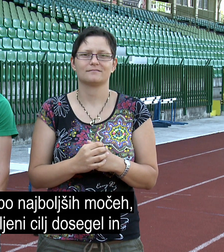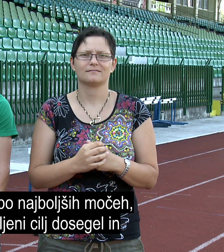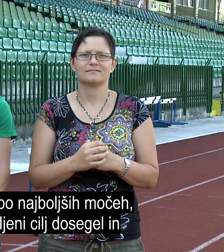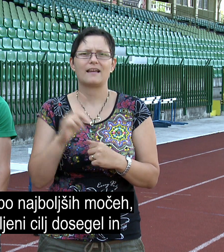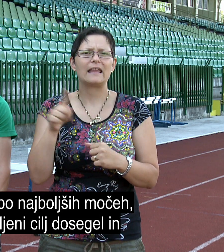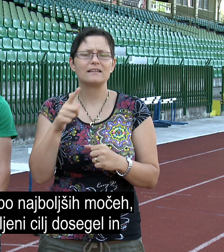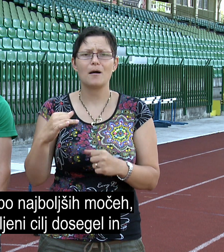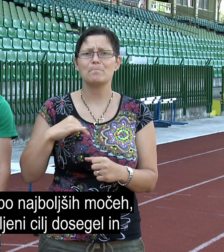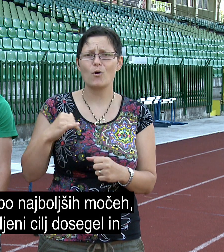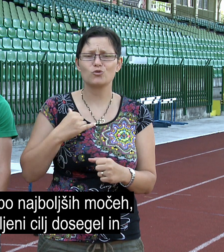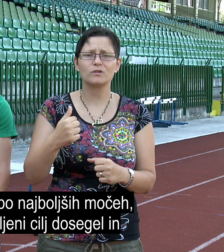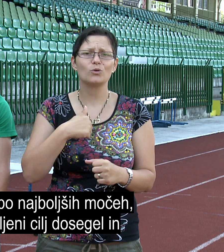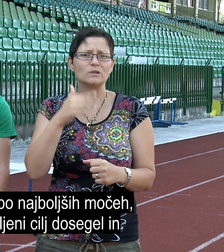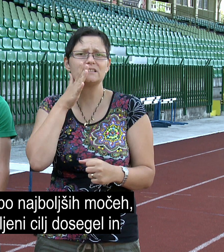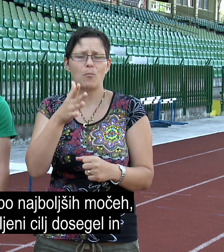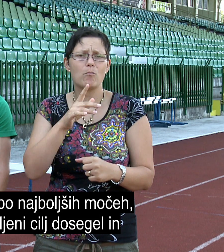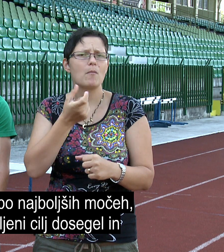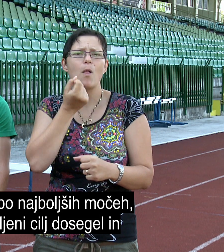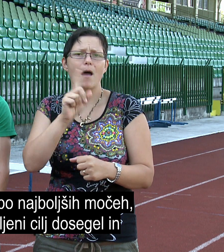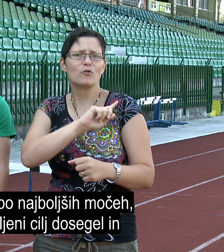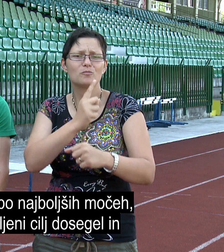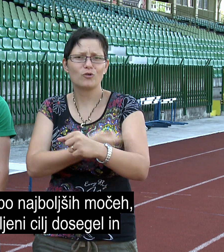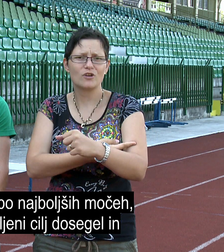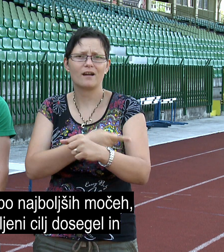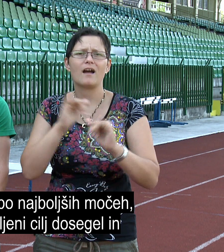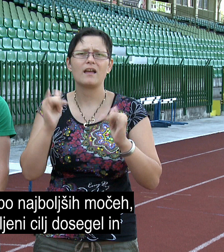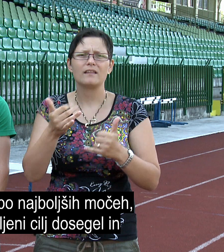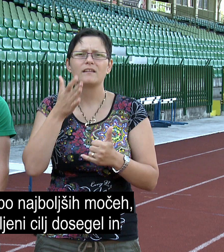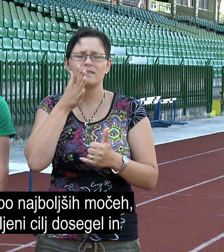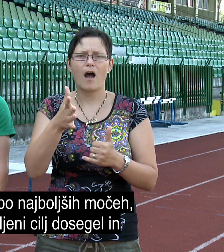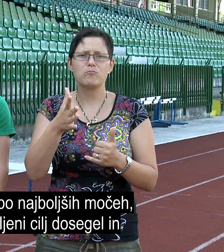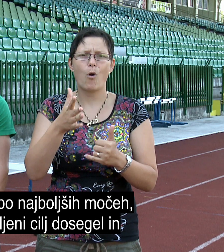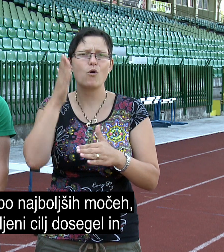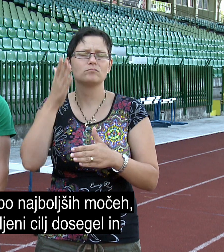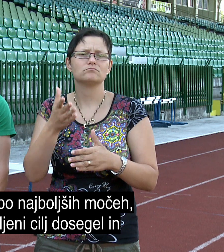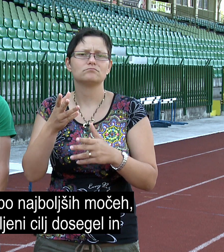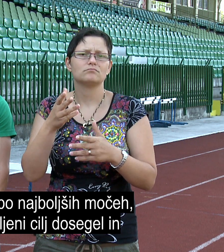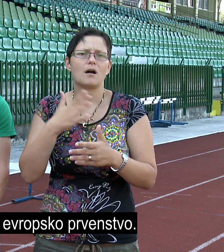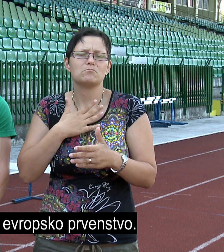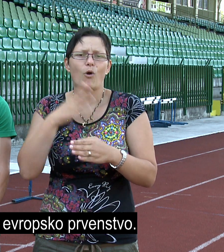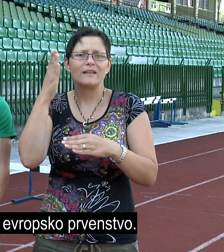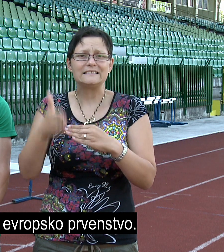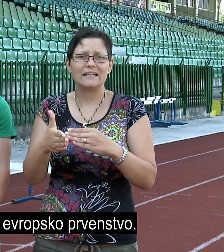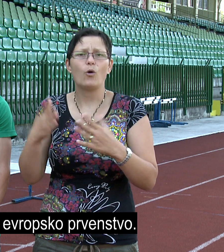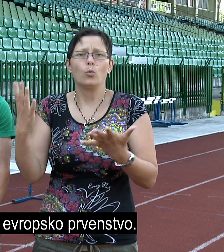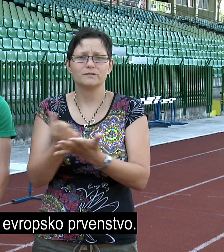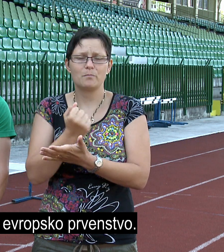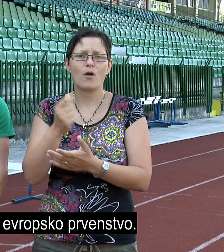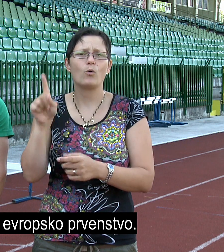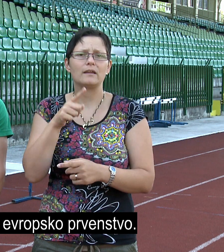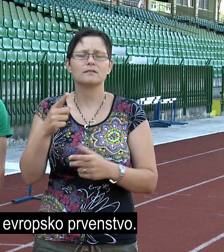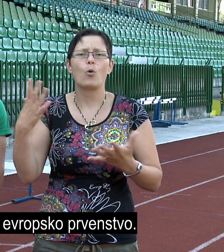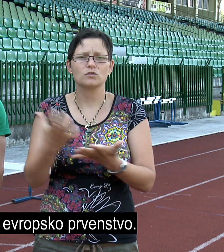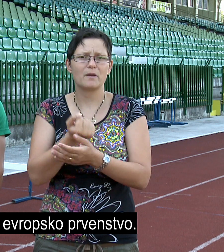In potrudil se bom po najboljših močeh, da bo zastavljeni cilj uspel in uspešno zaključili Evropsko